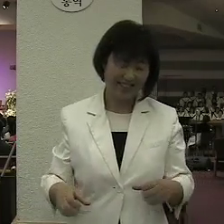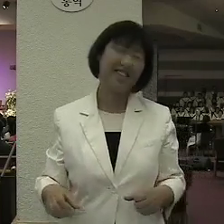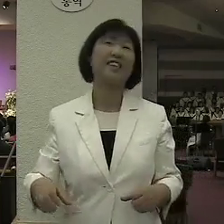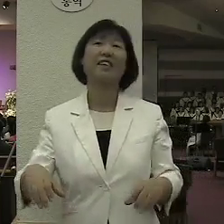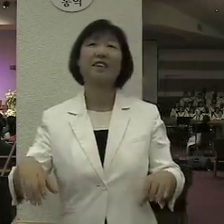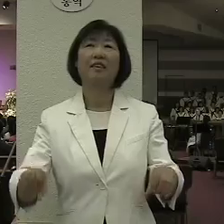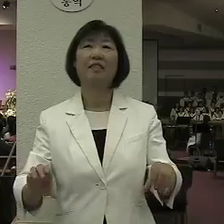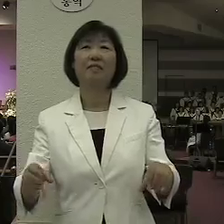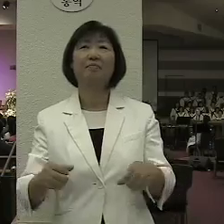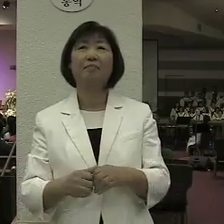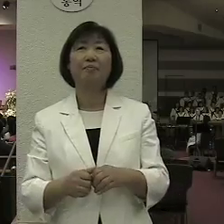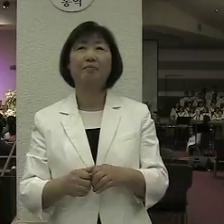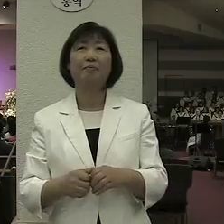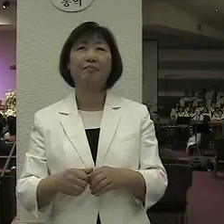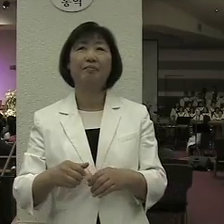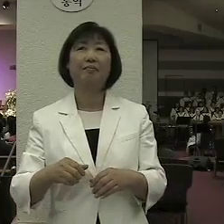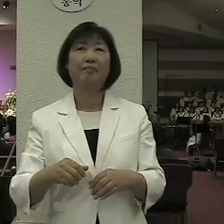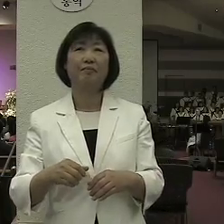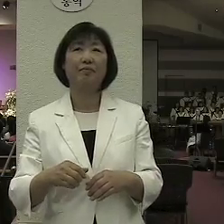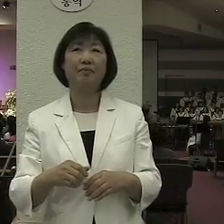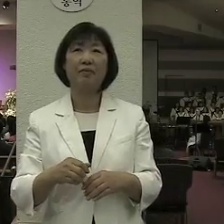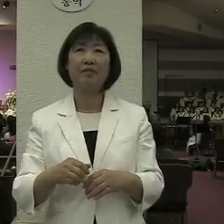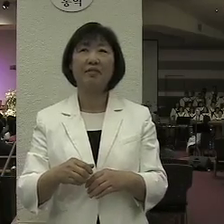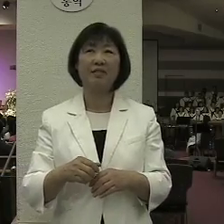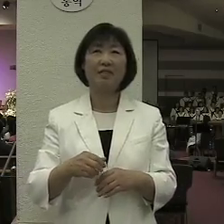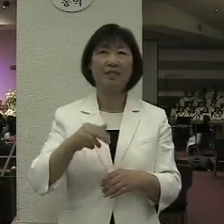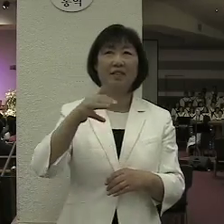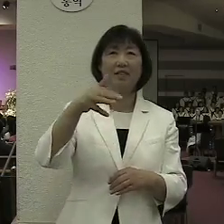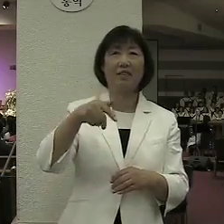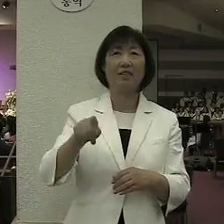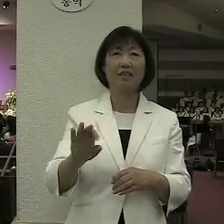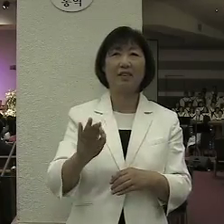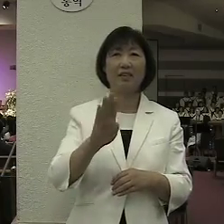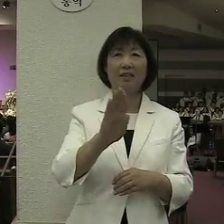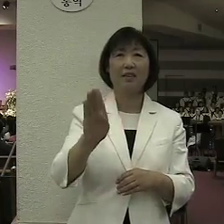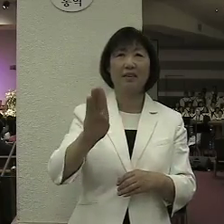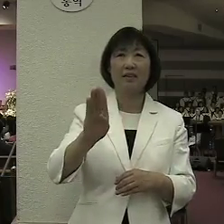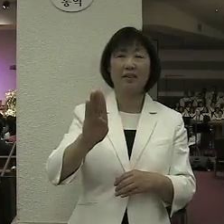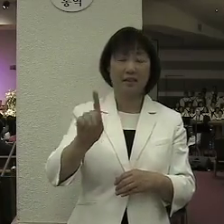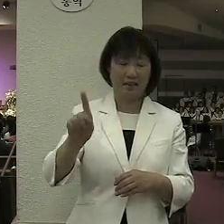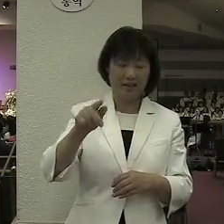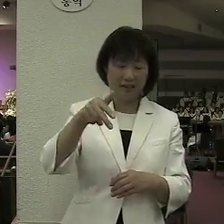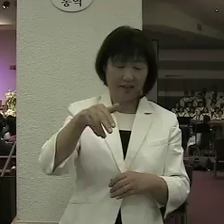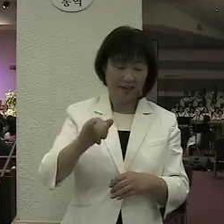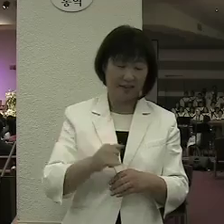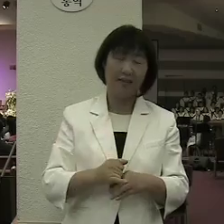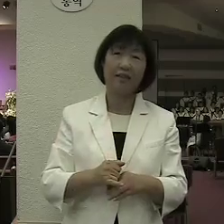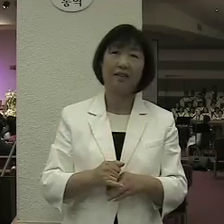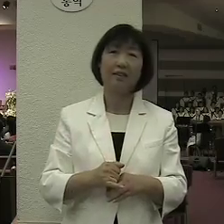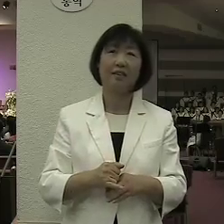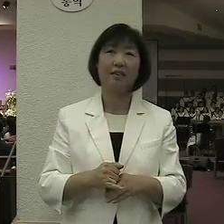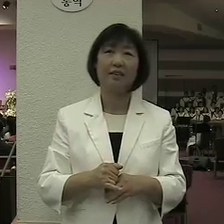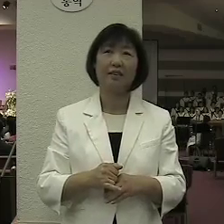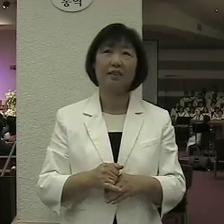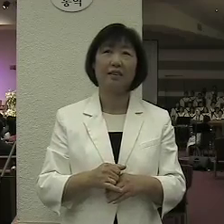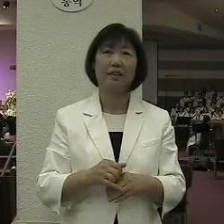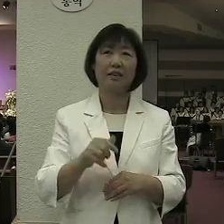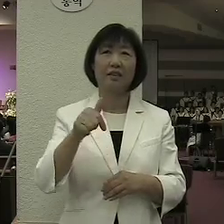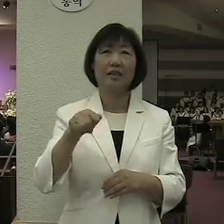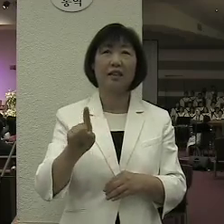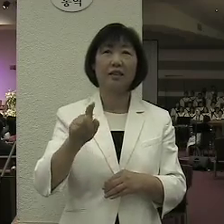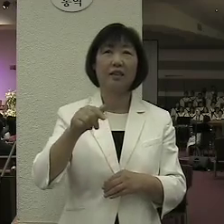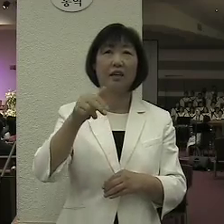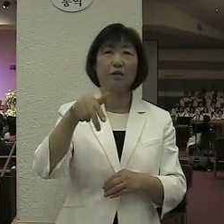반항한 것으로 알고 있습니다. 그 빌리 그램 목사님의 맏아들이 얼마나 프레셔이 많았겠습니까? 그리고 자라면서 굉장히 반항을